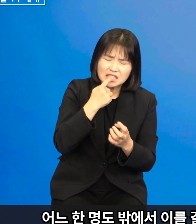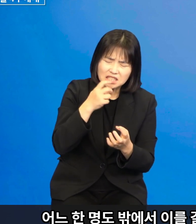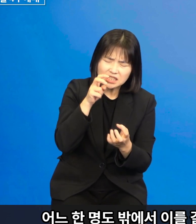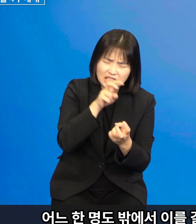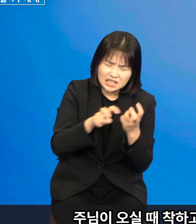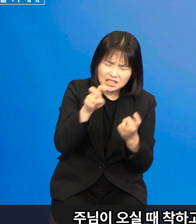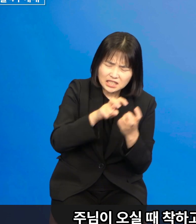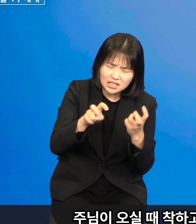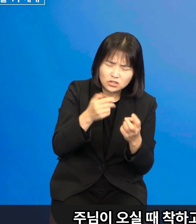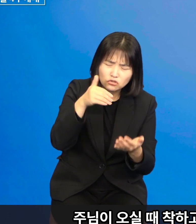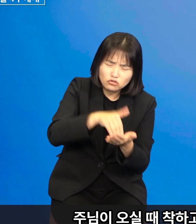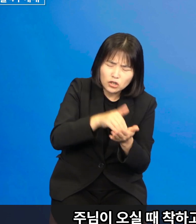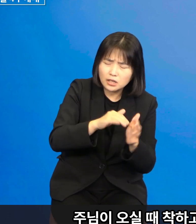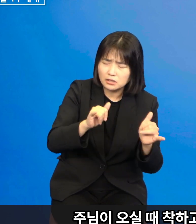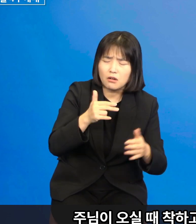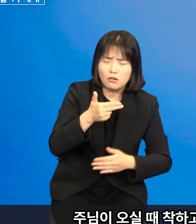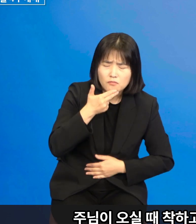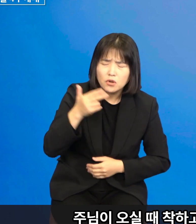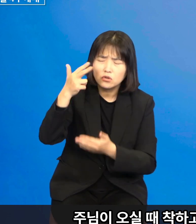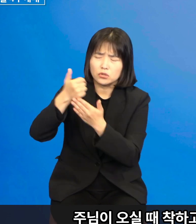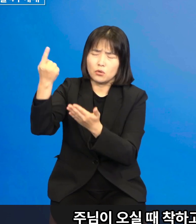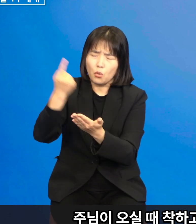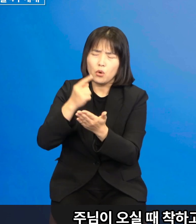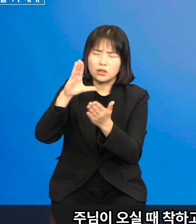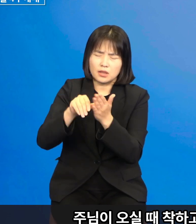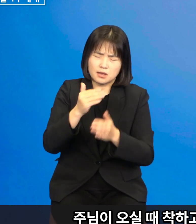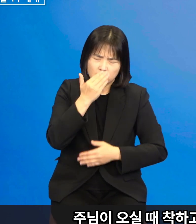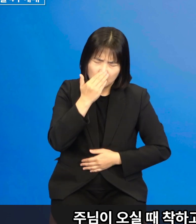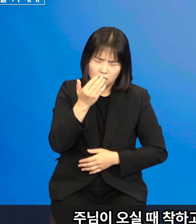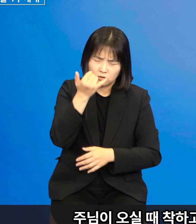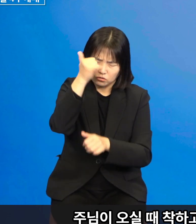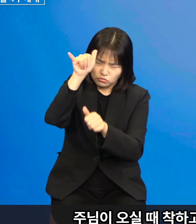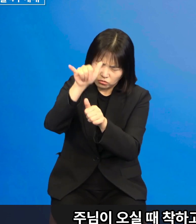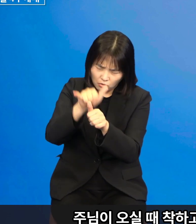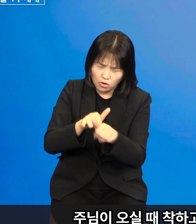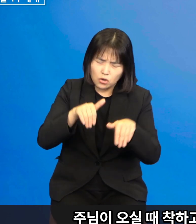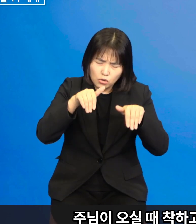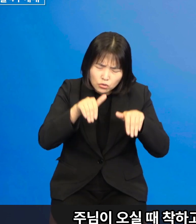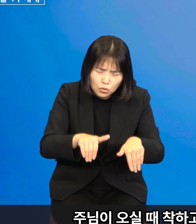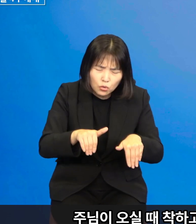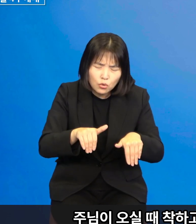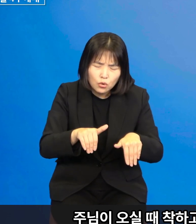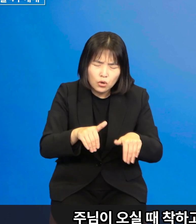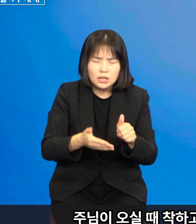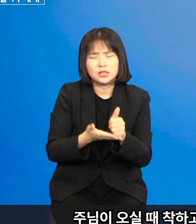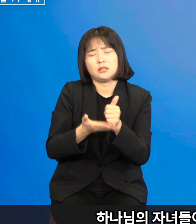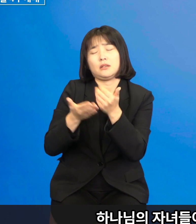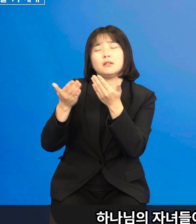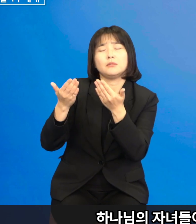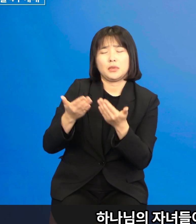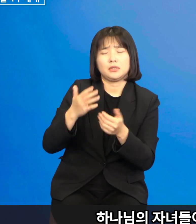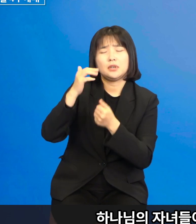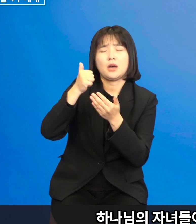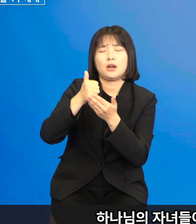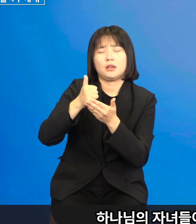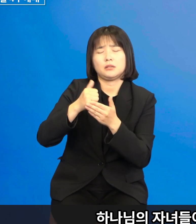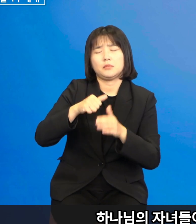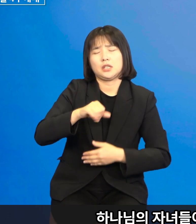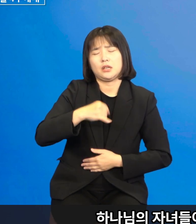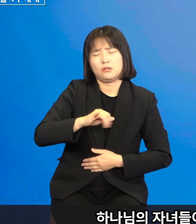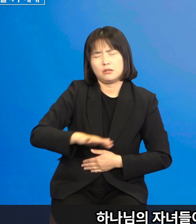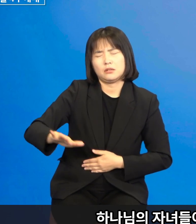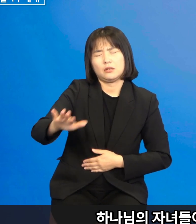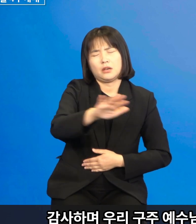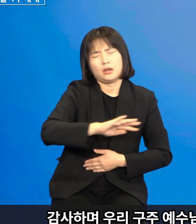자가 없도록 주님이 오실 때에 착하고 충성된 종이라고 칭찬받는 하나님의 자녀들이 되게